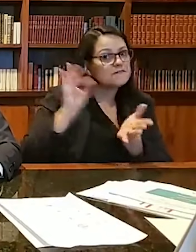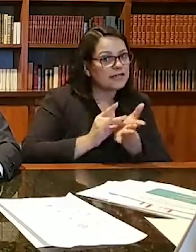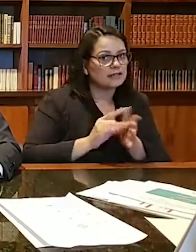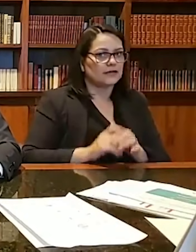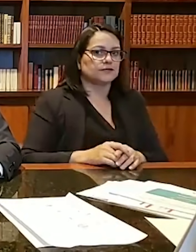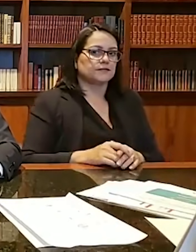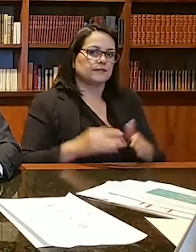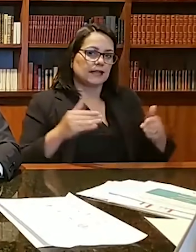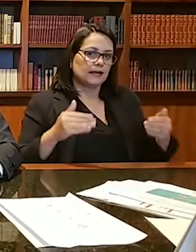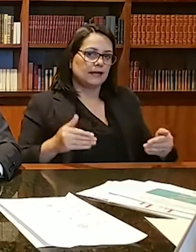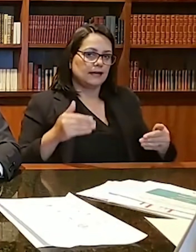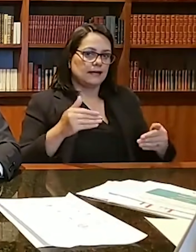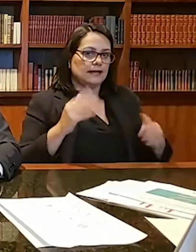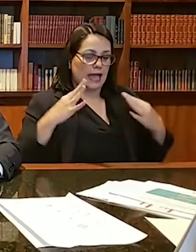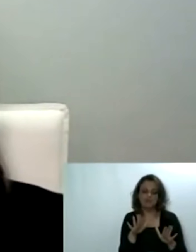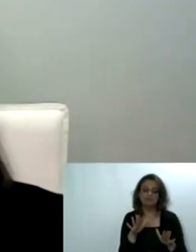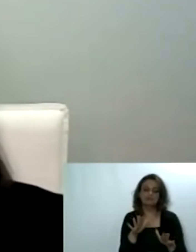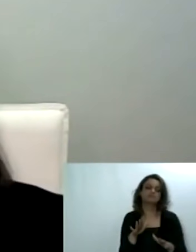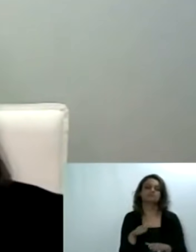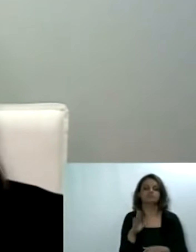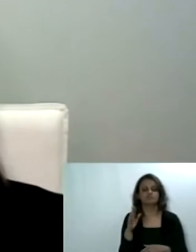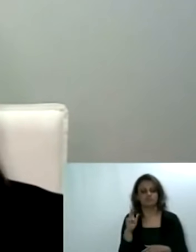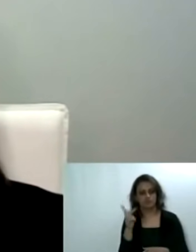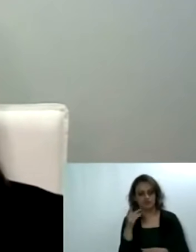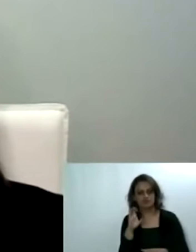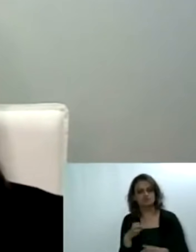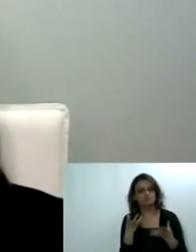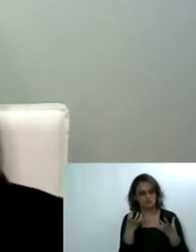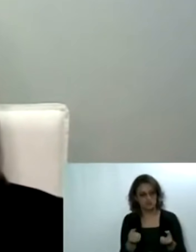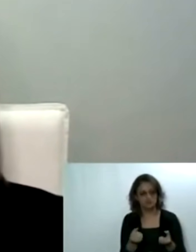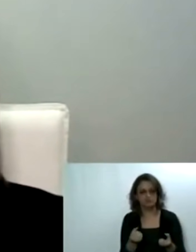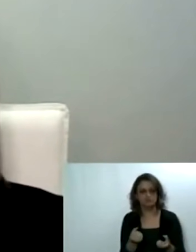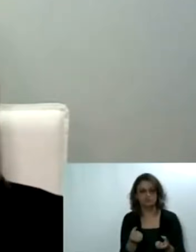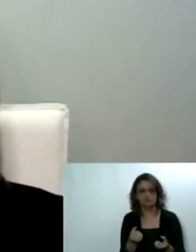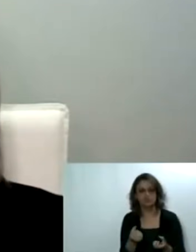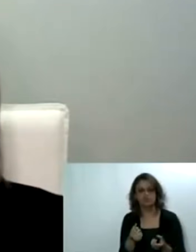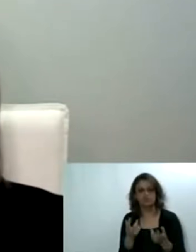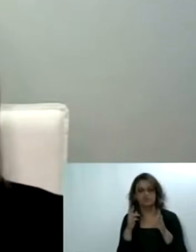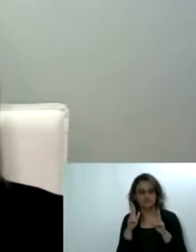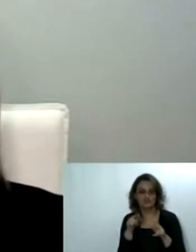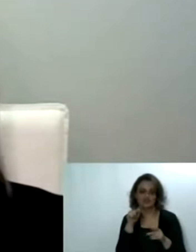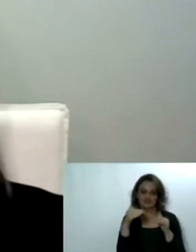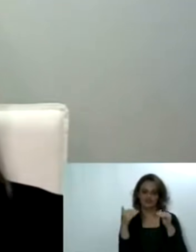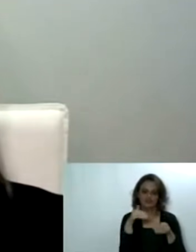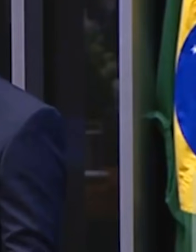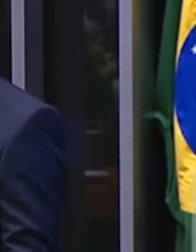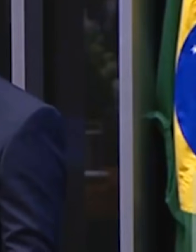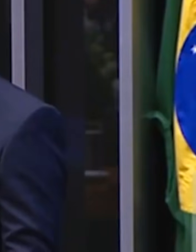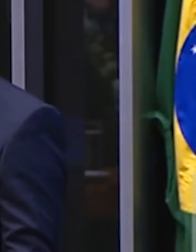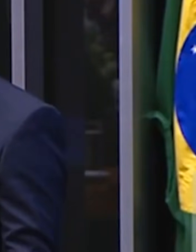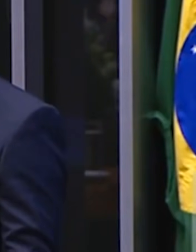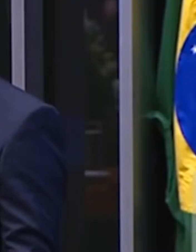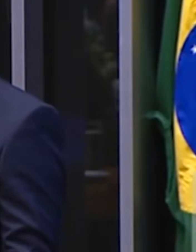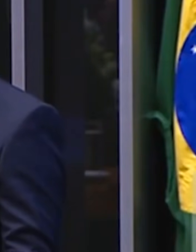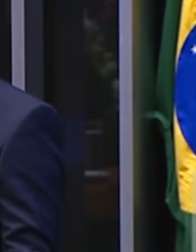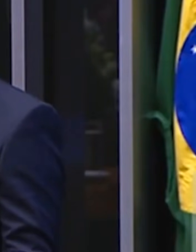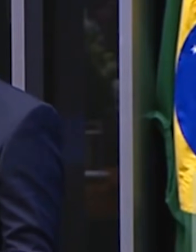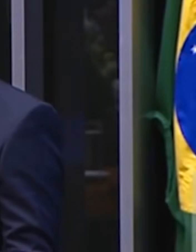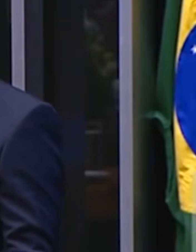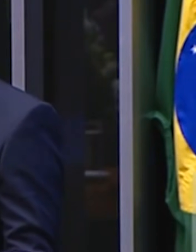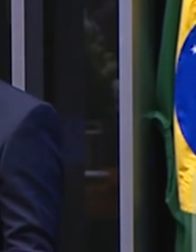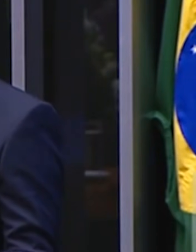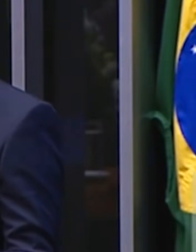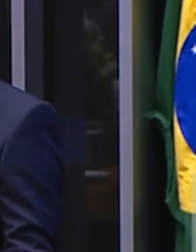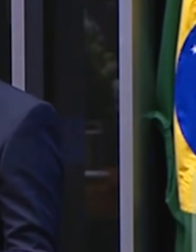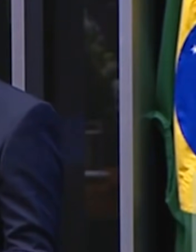A ministra do Supremo Tribunal Federal, Carmen Lúcia, deu um prazo de 5 dias para que o presidente da Câmara, Arthur